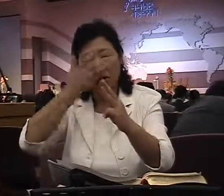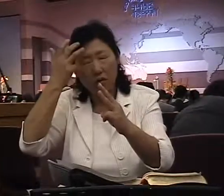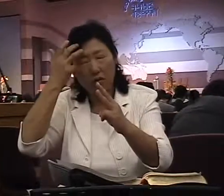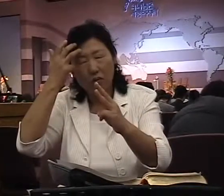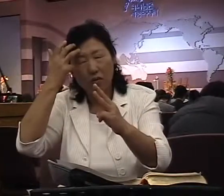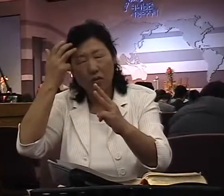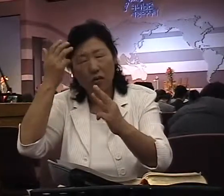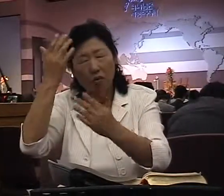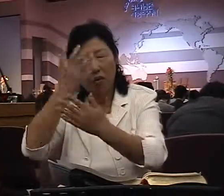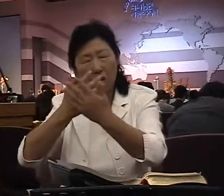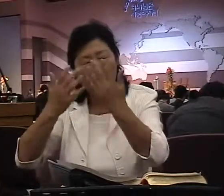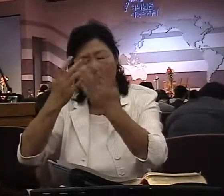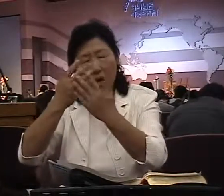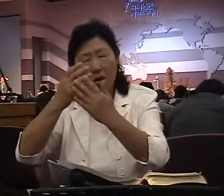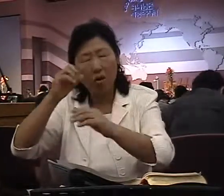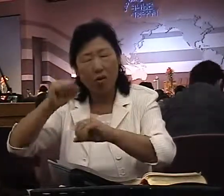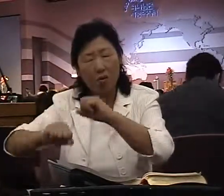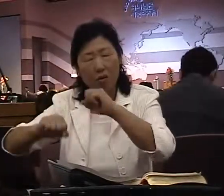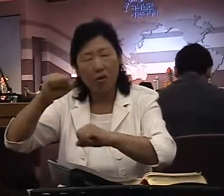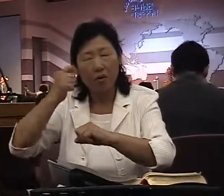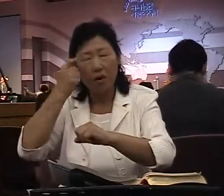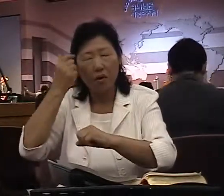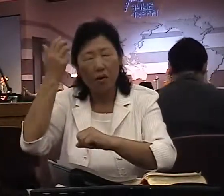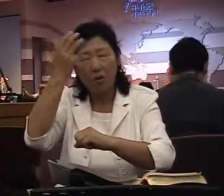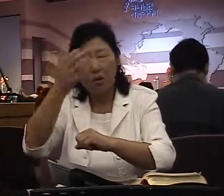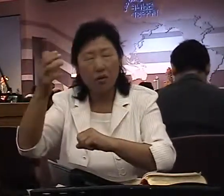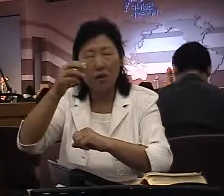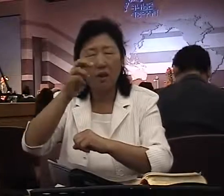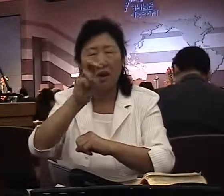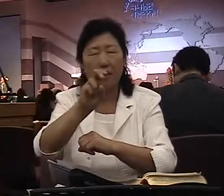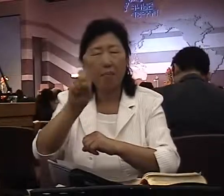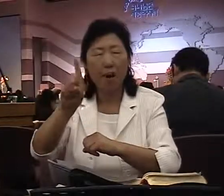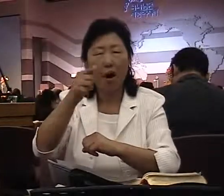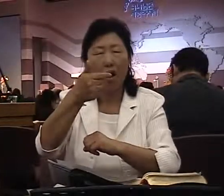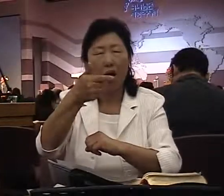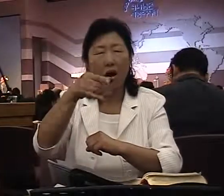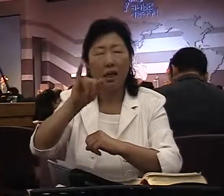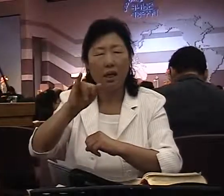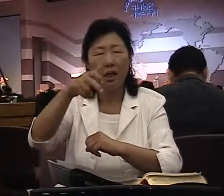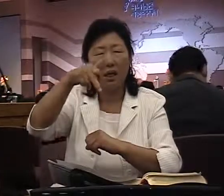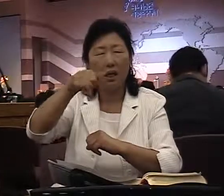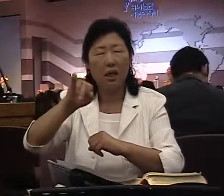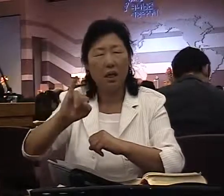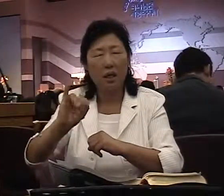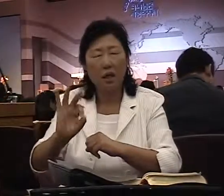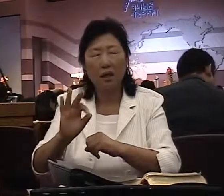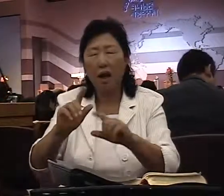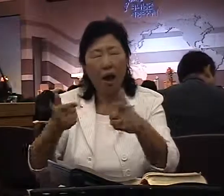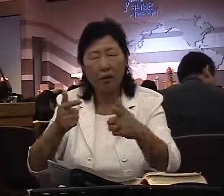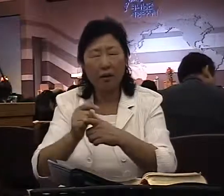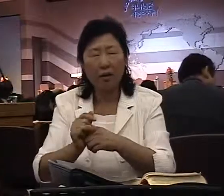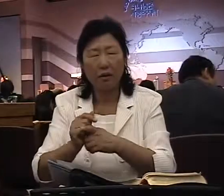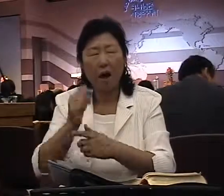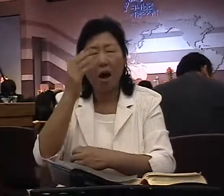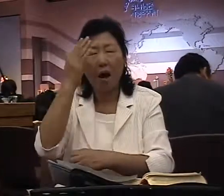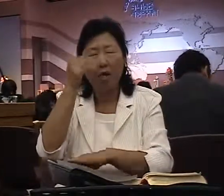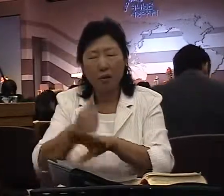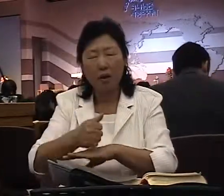하라. 영적 마네킹이 아니라 여호와의 군대로 움직여 마지막 때 하나님의 나라를 위해 브레이크를 할 수 있는 교회가 되게